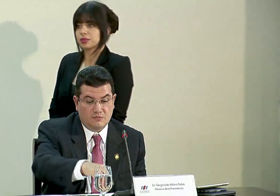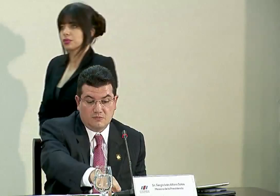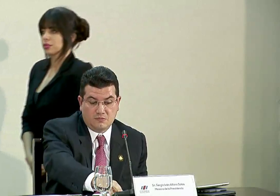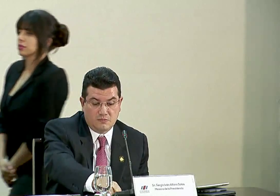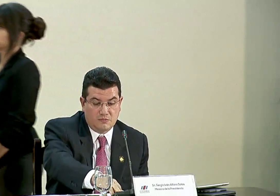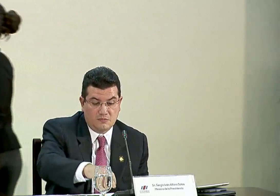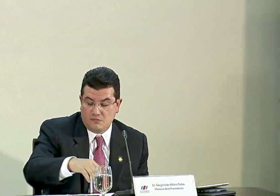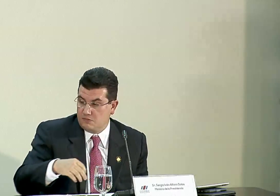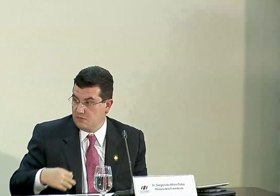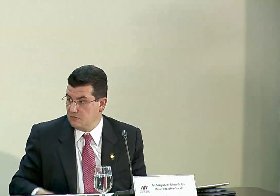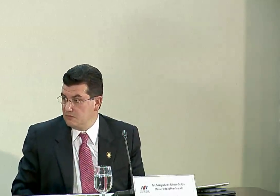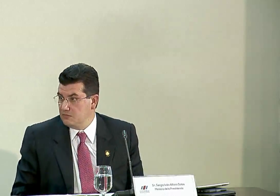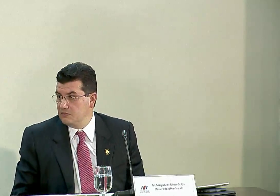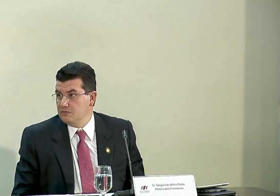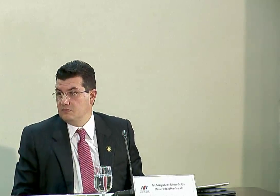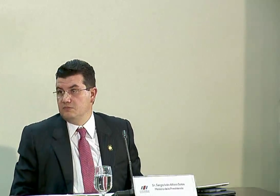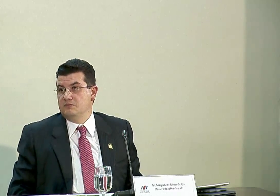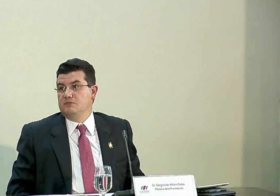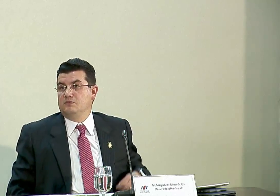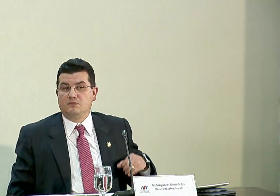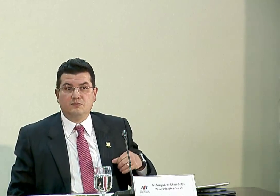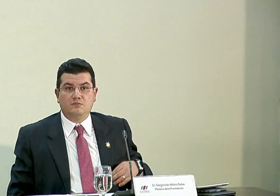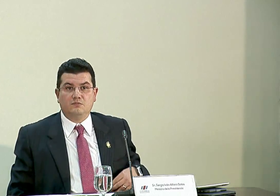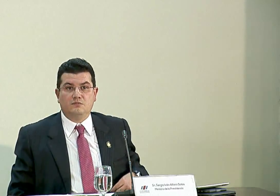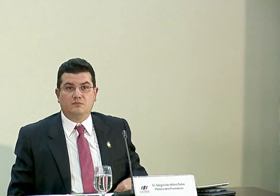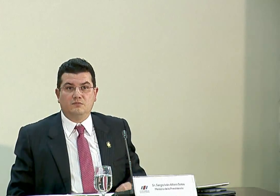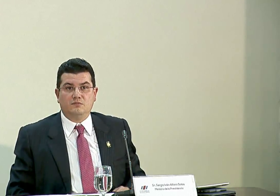Continuamos con las consultas